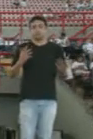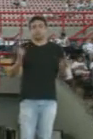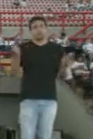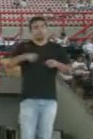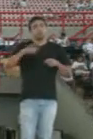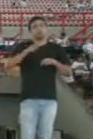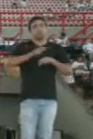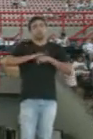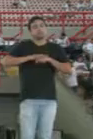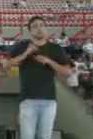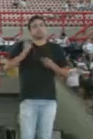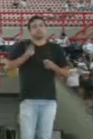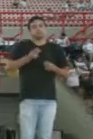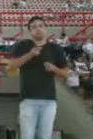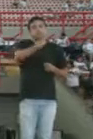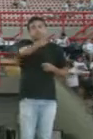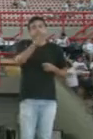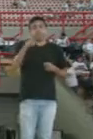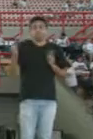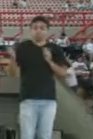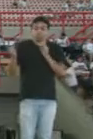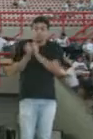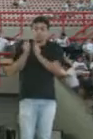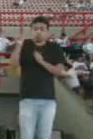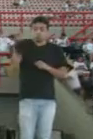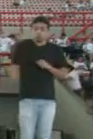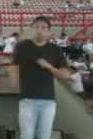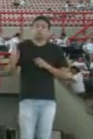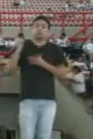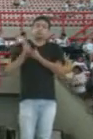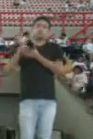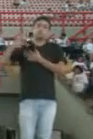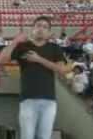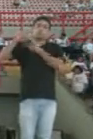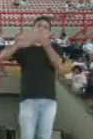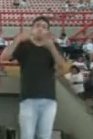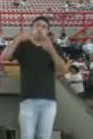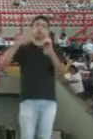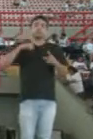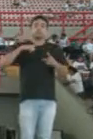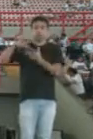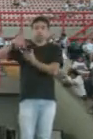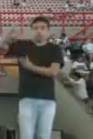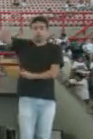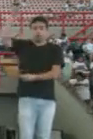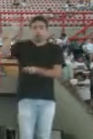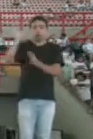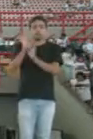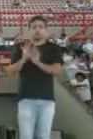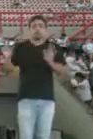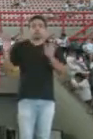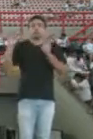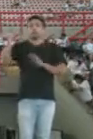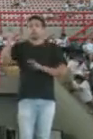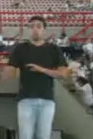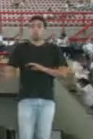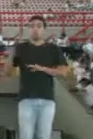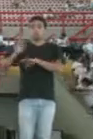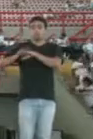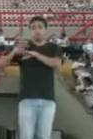Pudesse eu eternamente, ao lado dela, escutá-la, ouvir sua alma inocente, quando